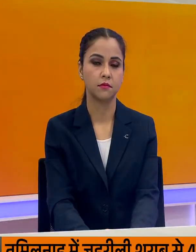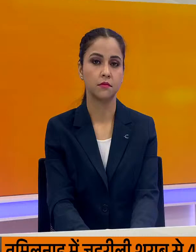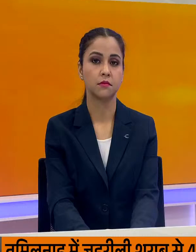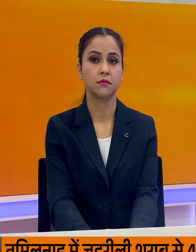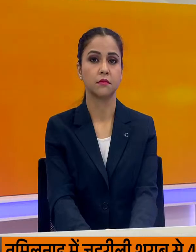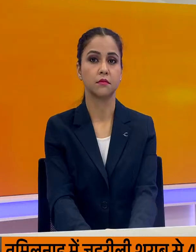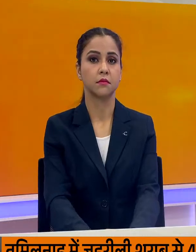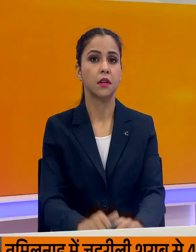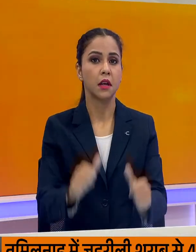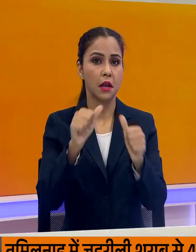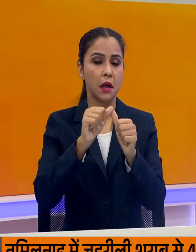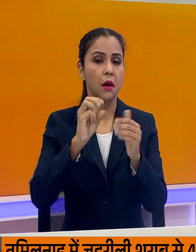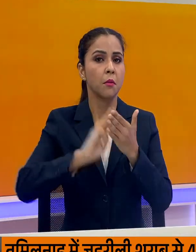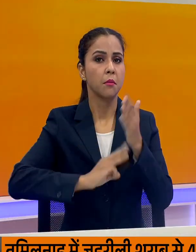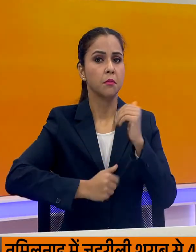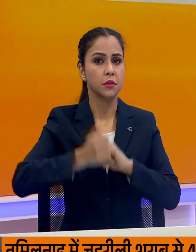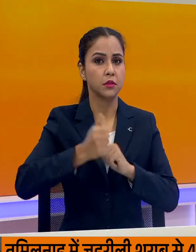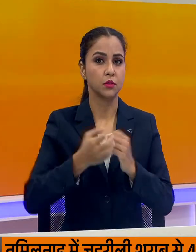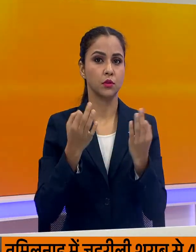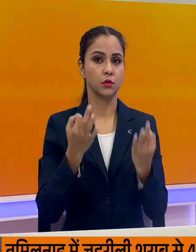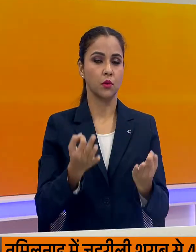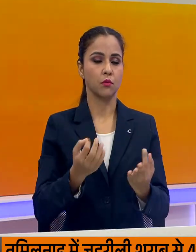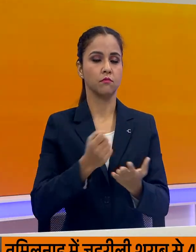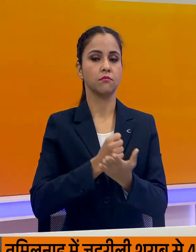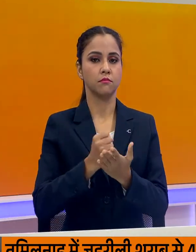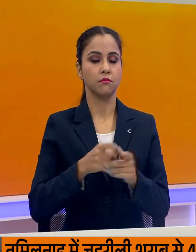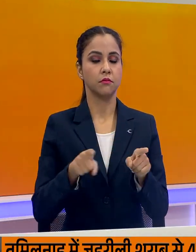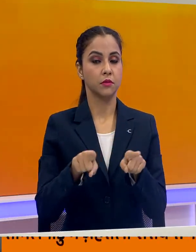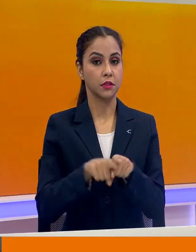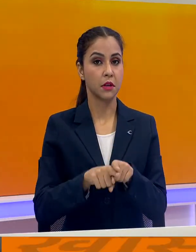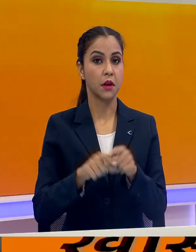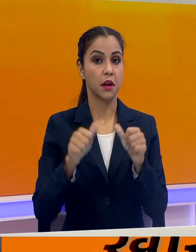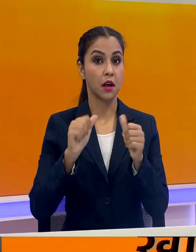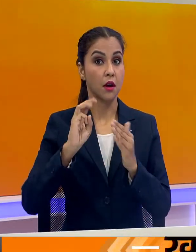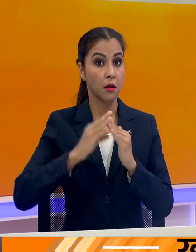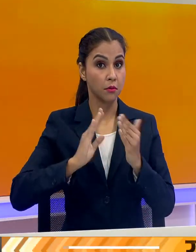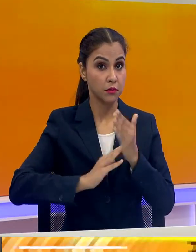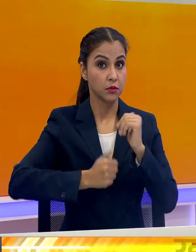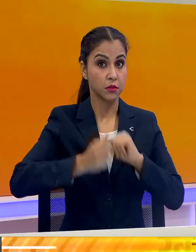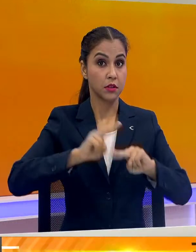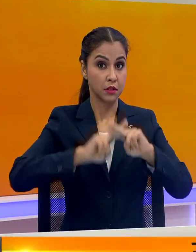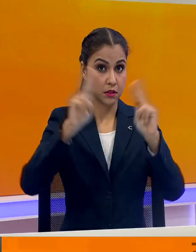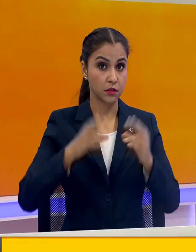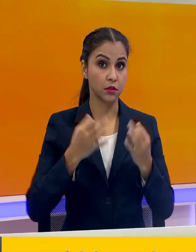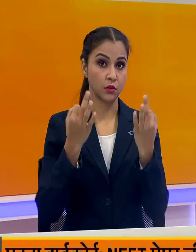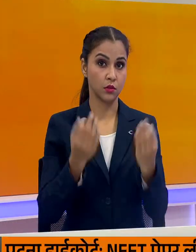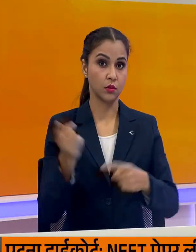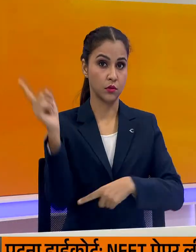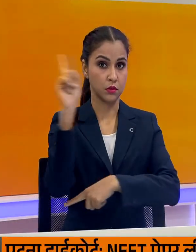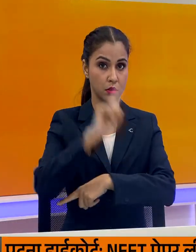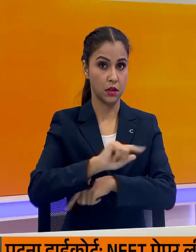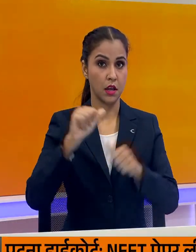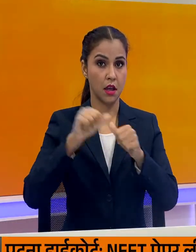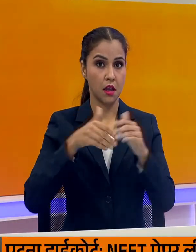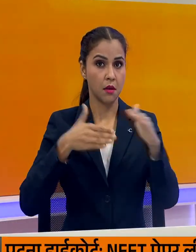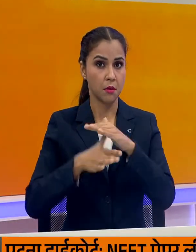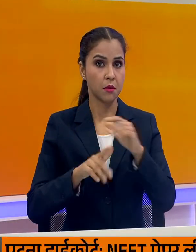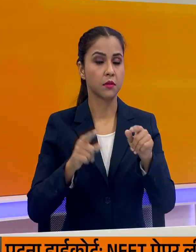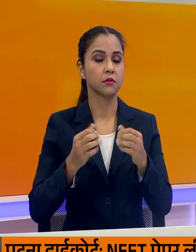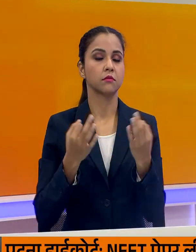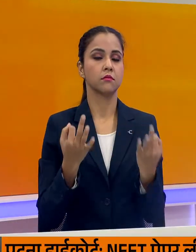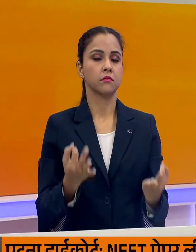केंद्रीय मंत्री अमित शाह ने योग अभ्यास किया। अमित शाह ने अंतर्राष्ट्रीय योग दिवस के अवसर पर अहमदाबाद में योग अभ्यास